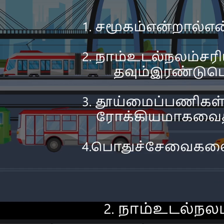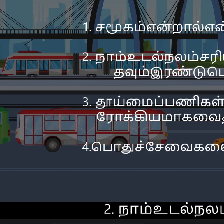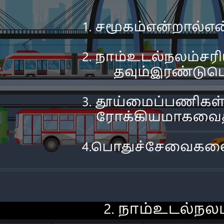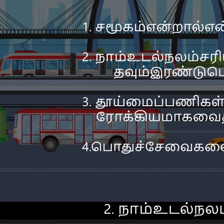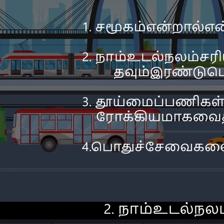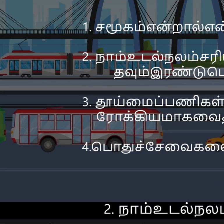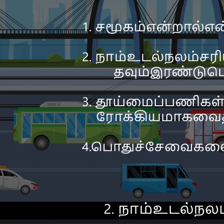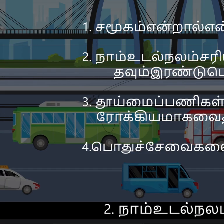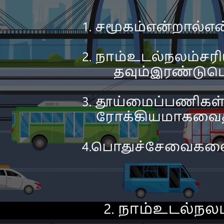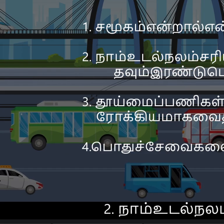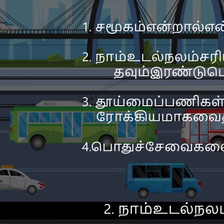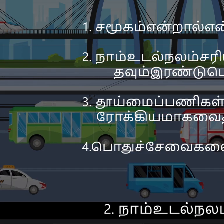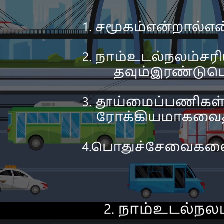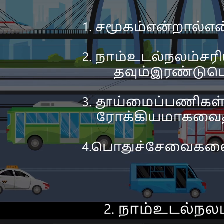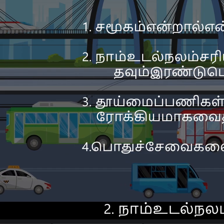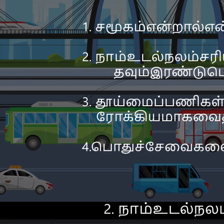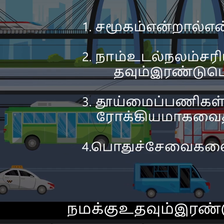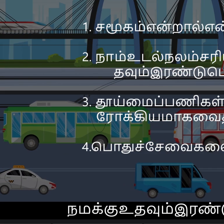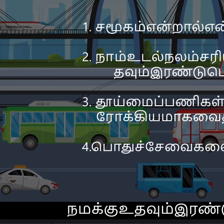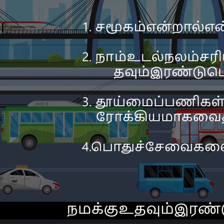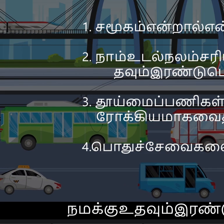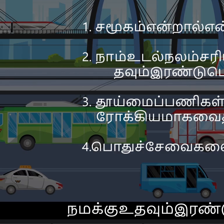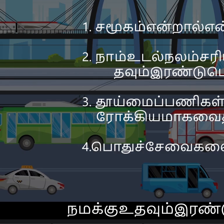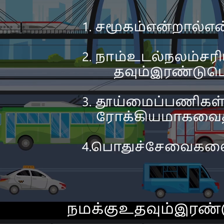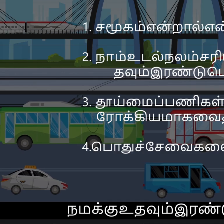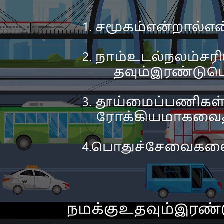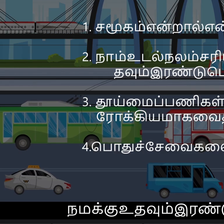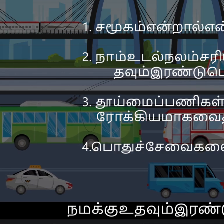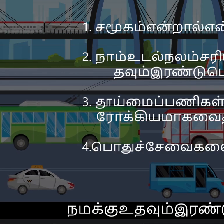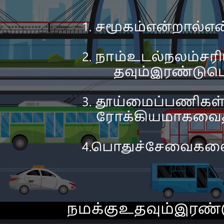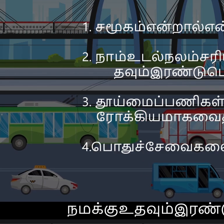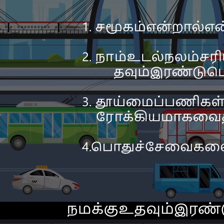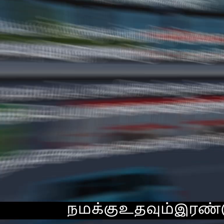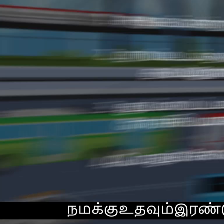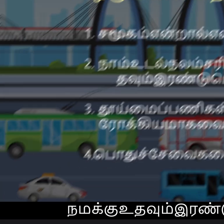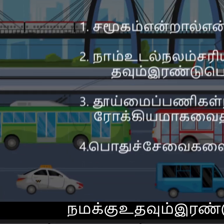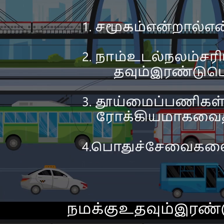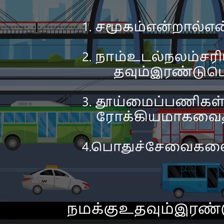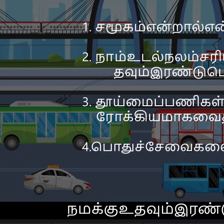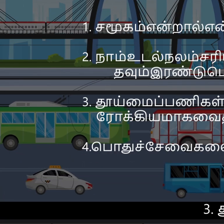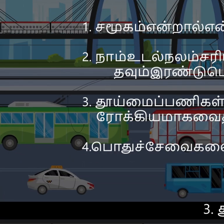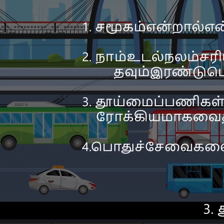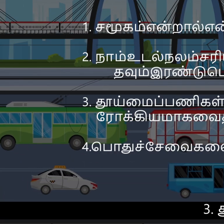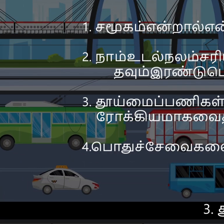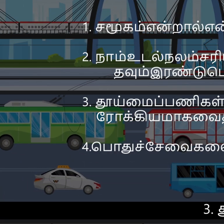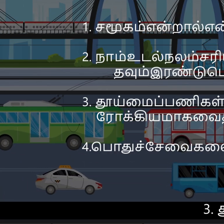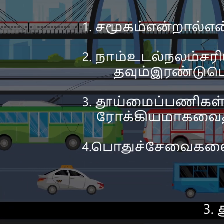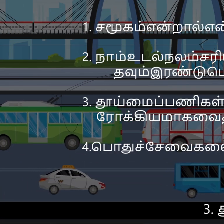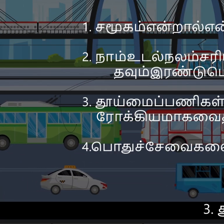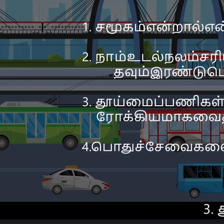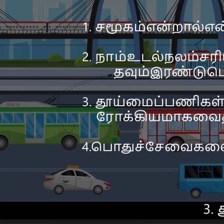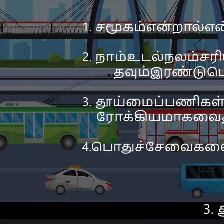நாம் உடல்நலம் சரியில்லாமல் இருக்கும்போது நமக்கு உதவும் 2 பொது சேவைகளை குறிப்பிடுக.